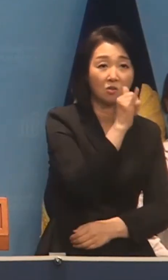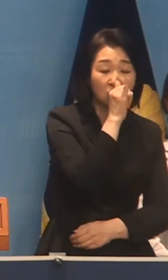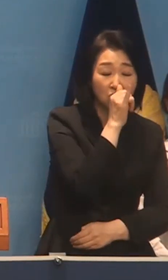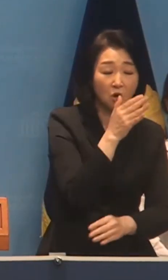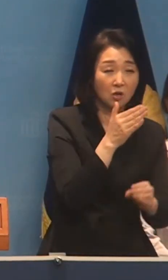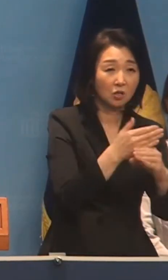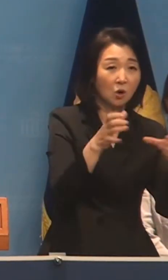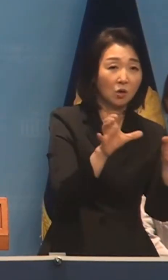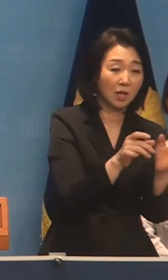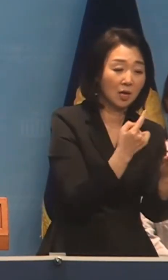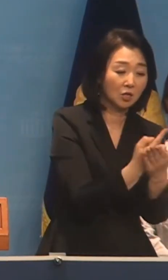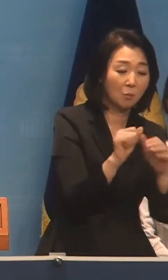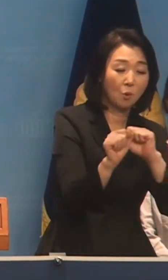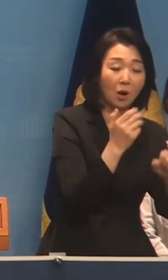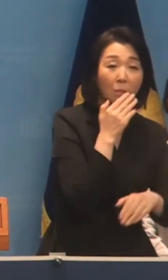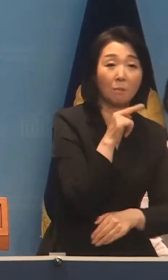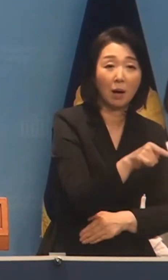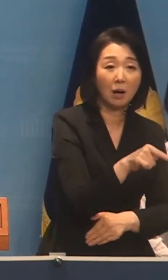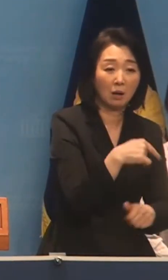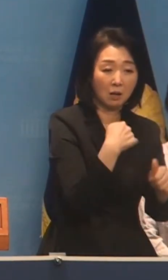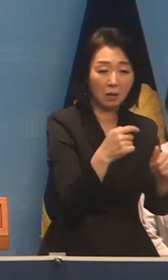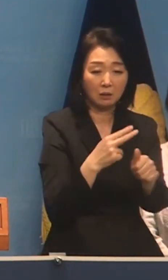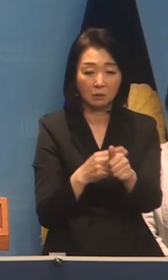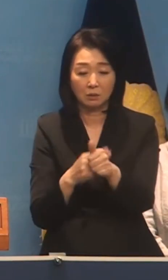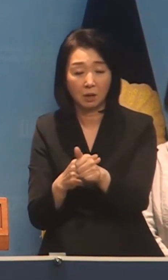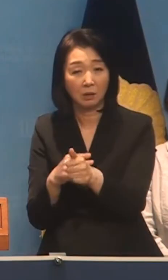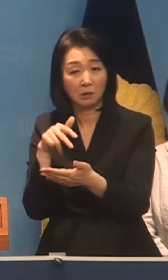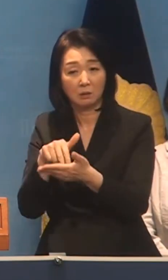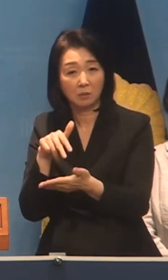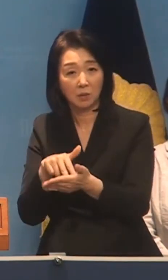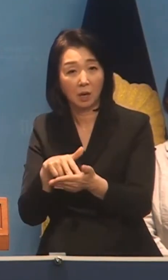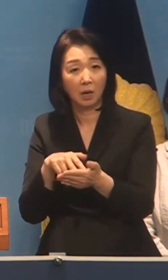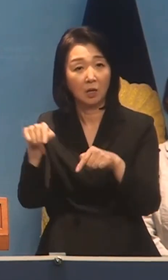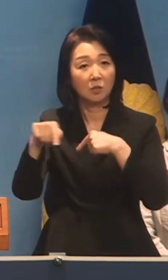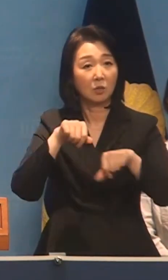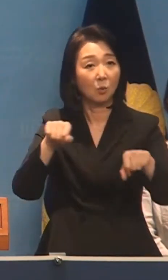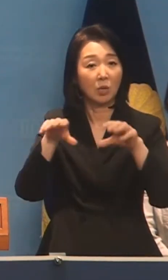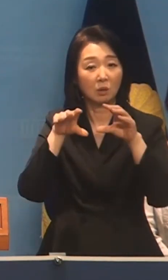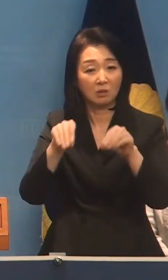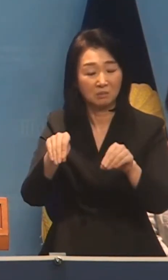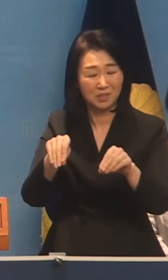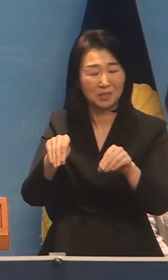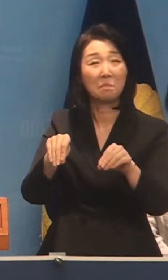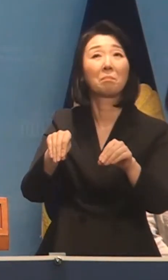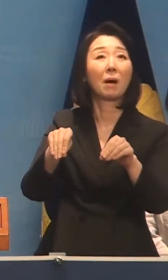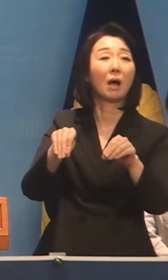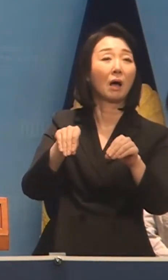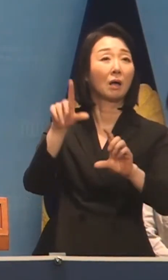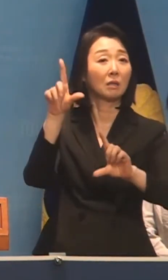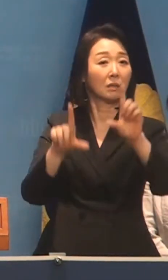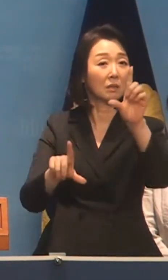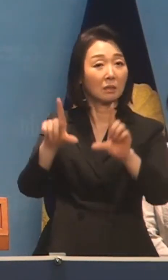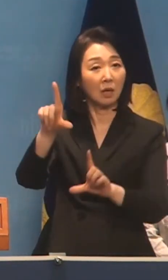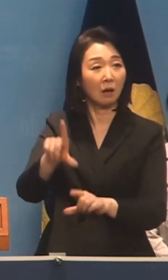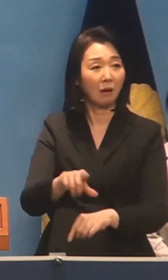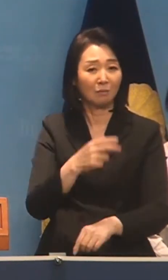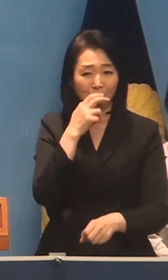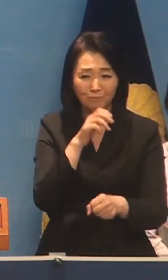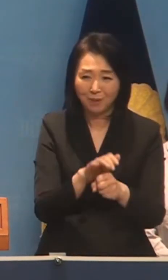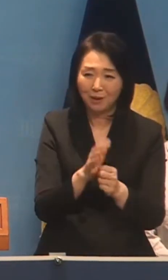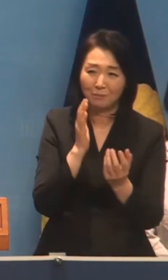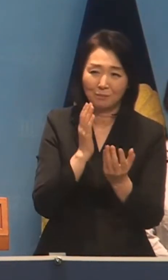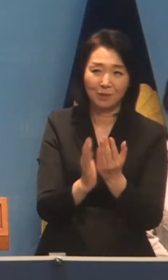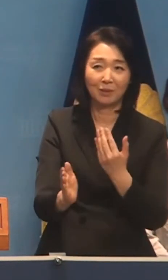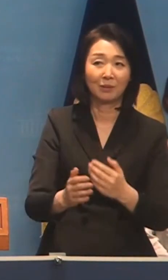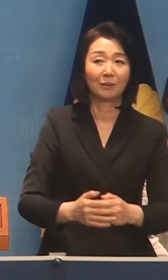활동도 가능한데 그들을 가르치는 선생님들의 정치 활동이 금지된 이 현실이 얼마나 황당하고